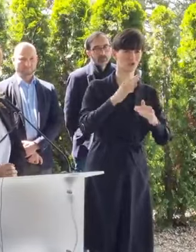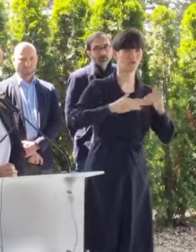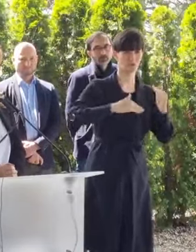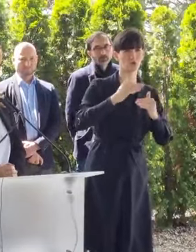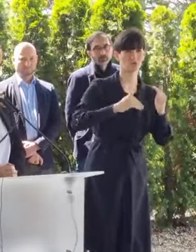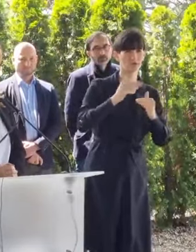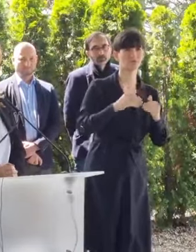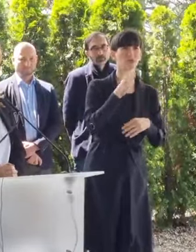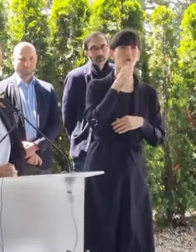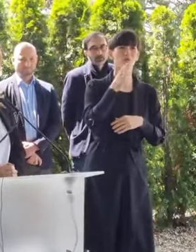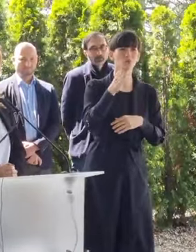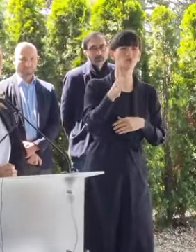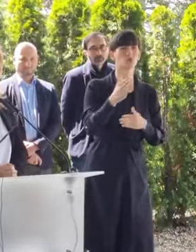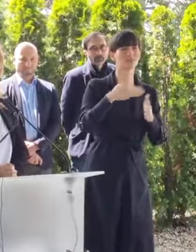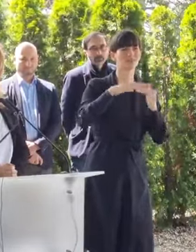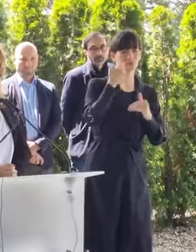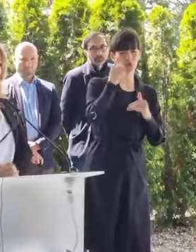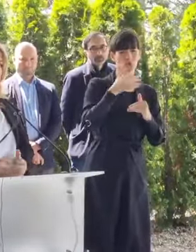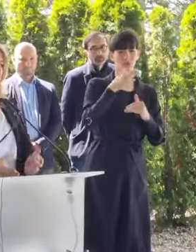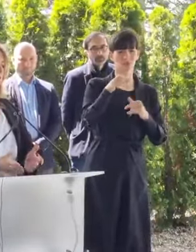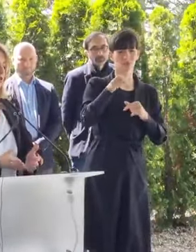na Ukrajinu a čím